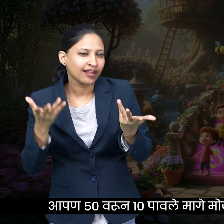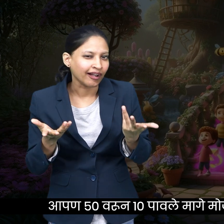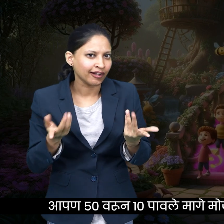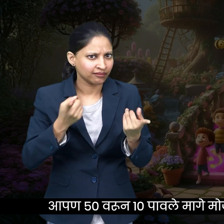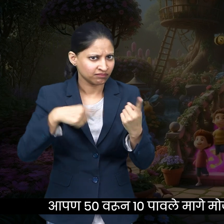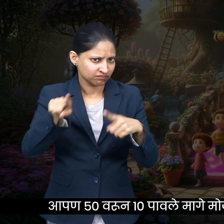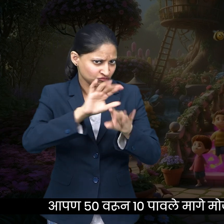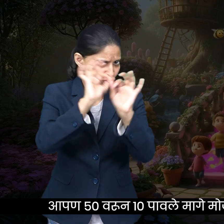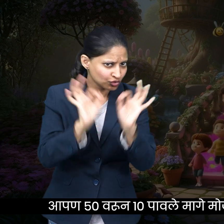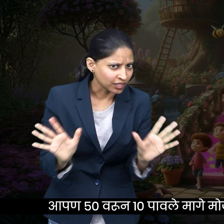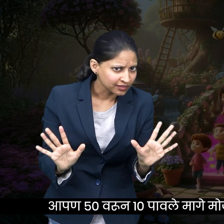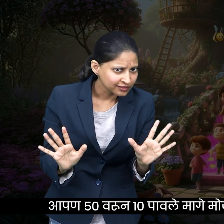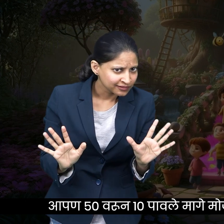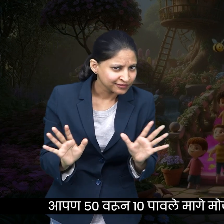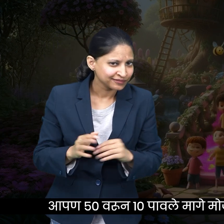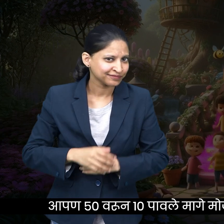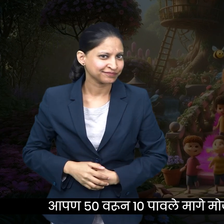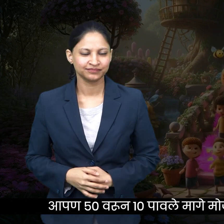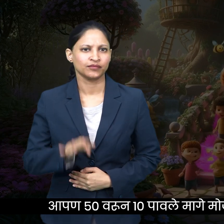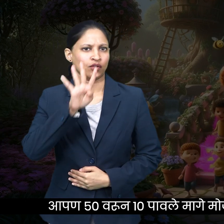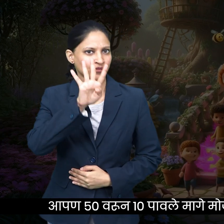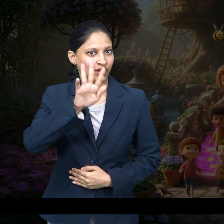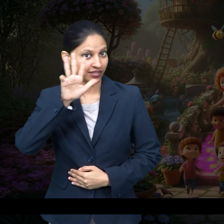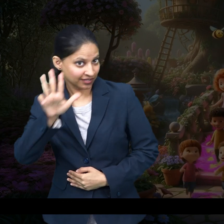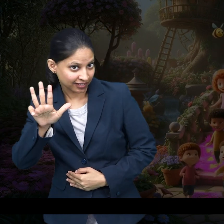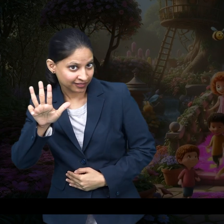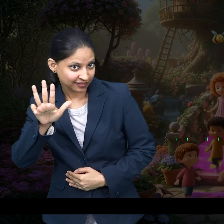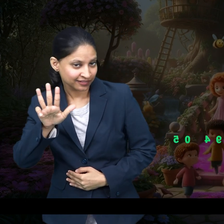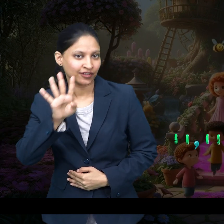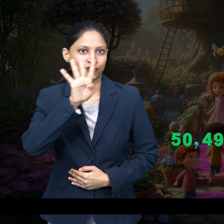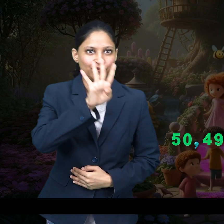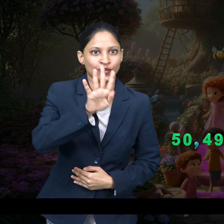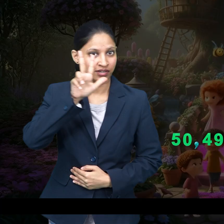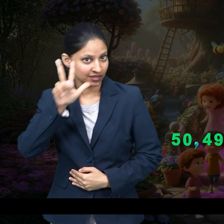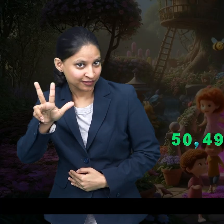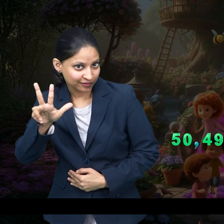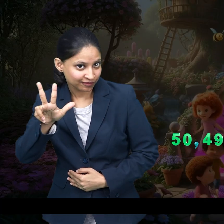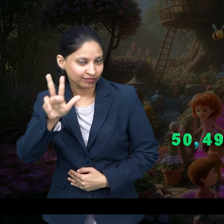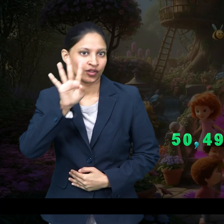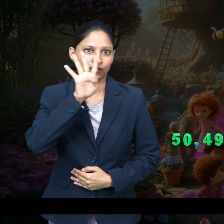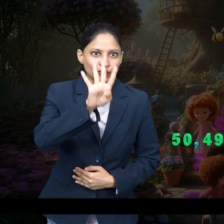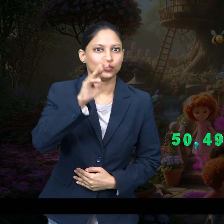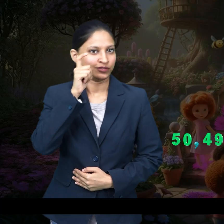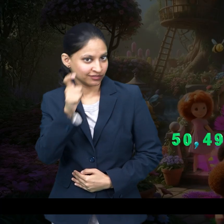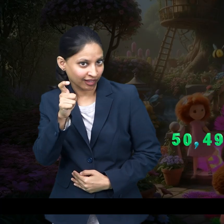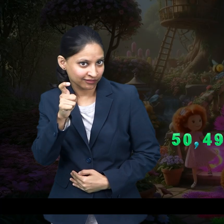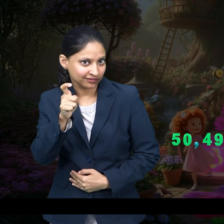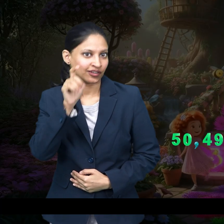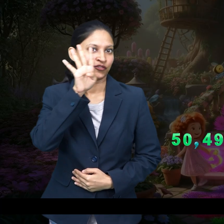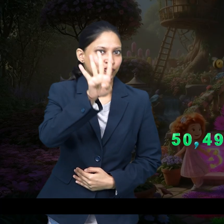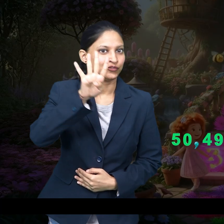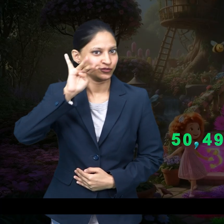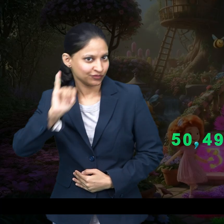10 पुस्तके काढून घेतली गेली होती. 49, 48,